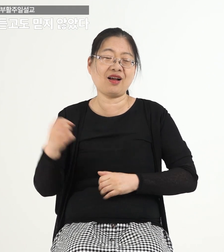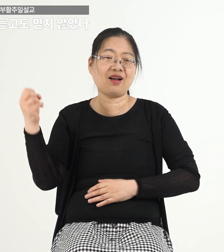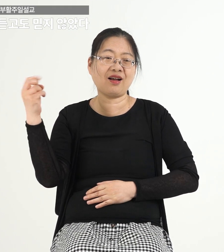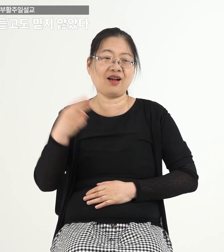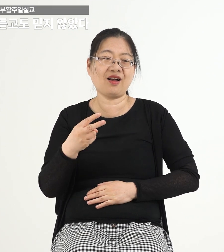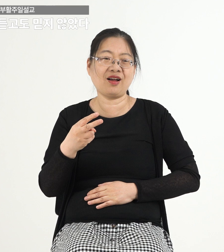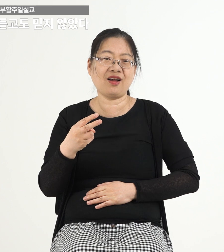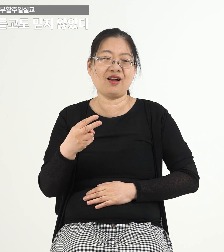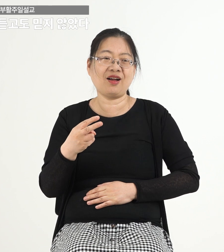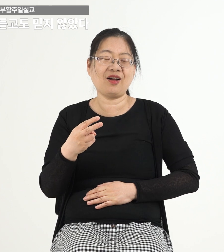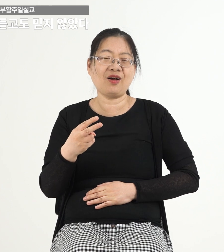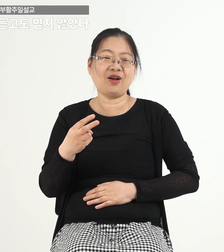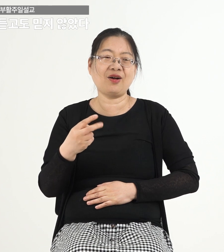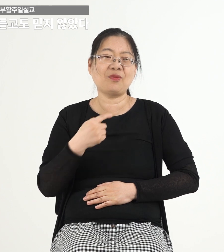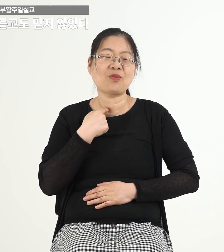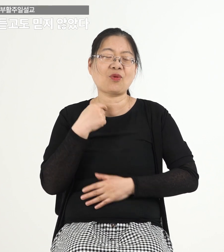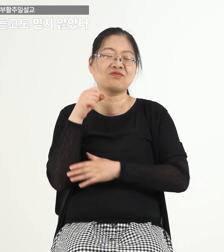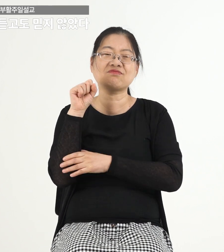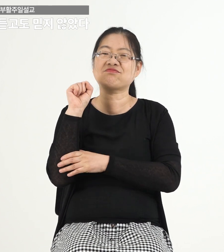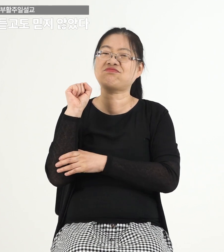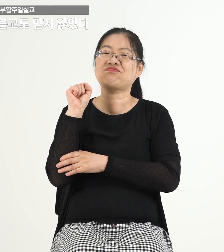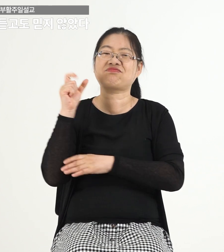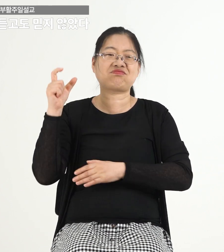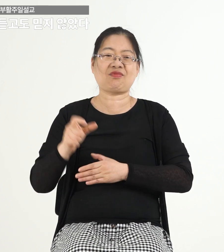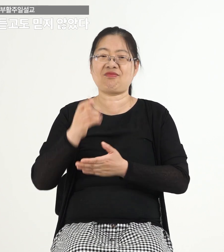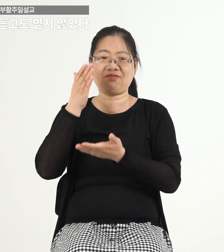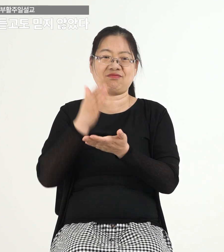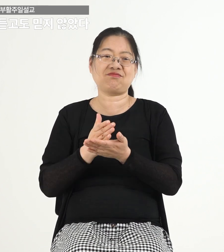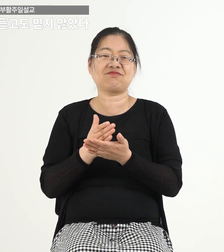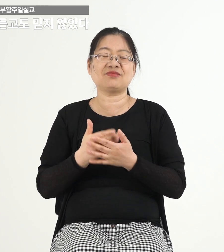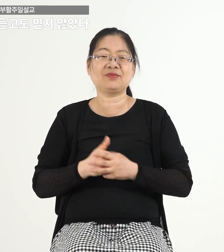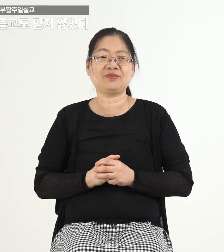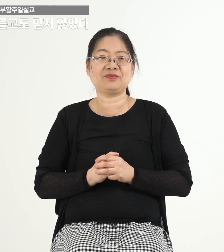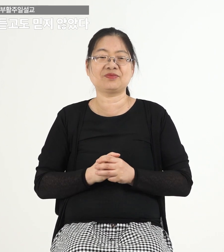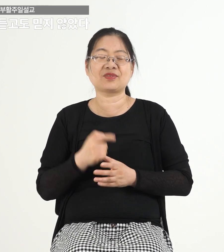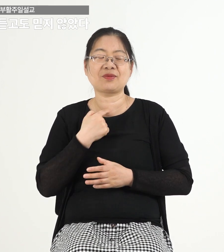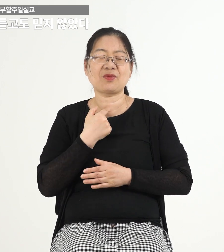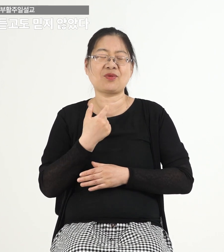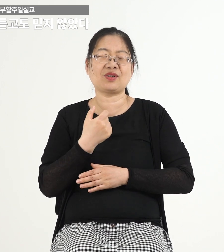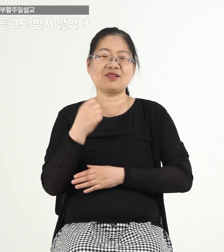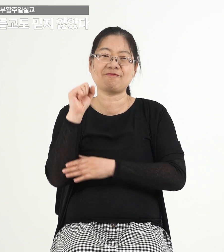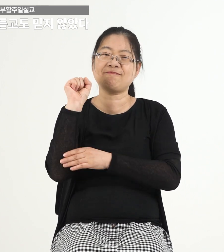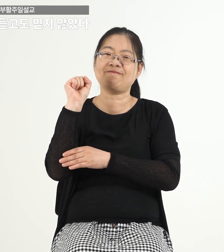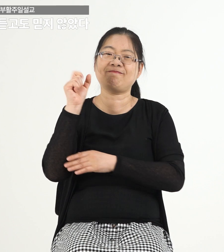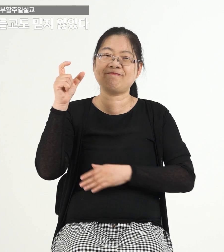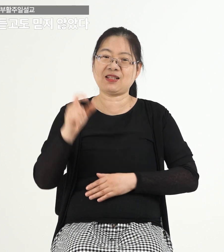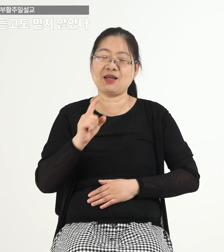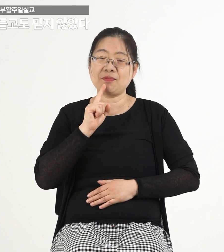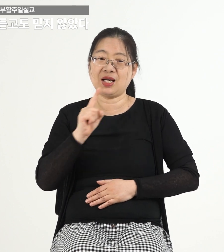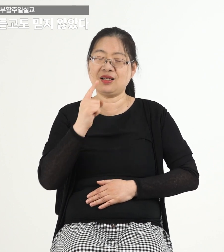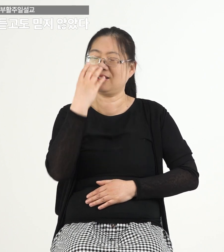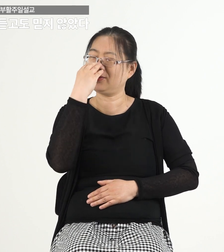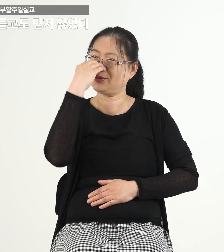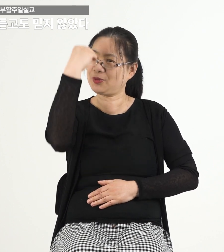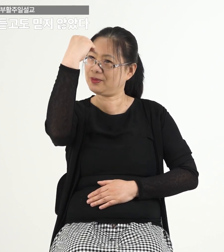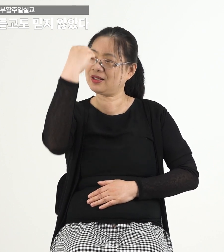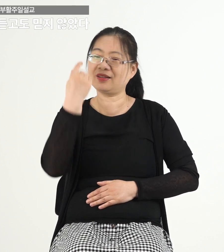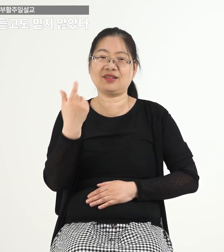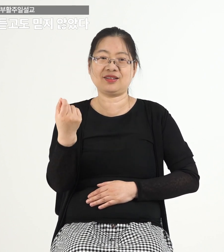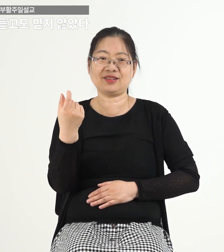다시는 목을 곧게 하지 말라. 이 목을 곧게 하다는 말은 교만을 얘기하는